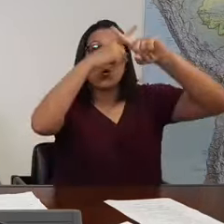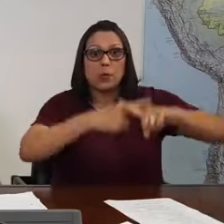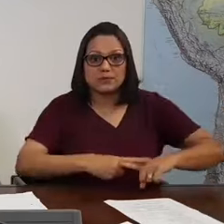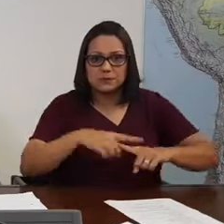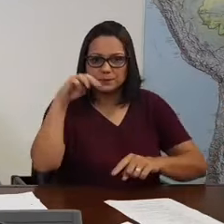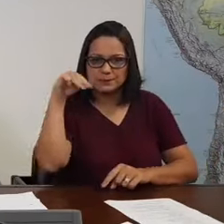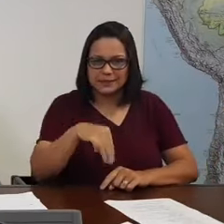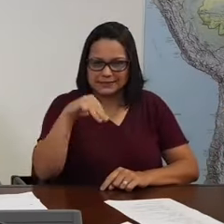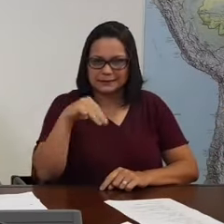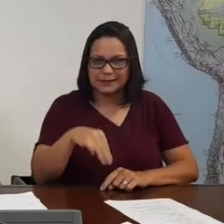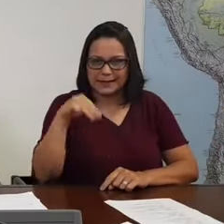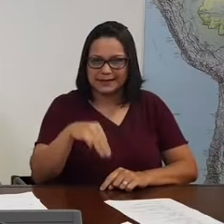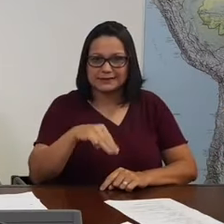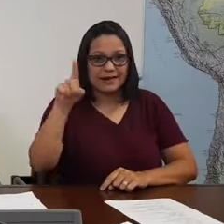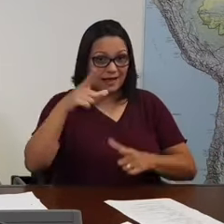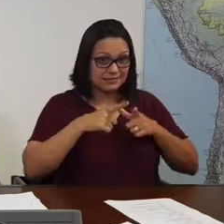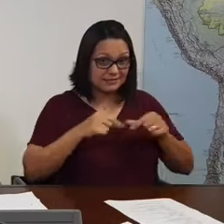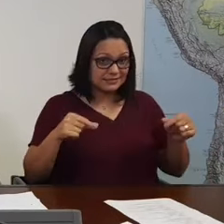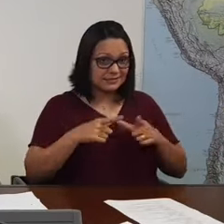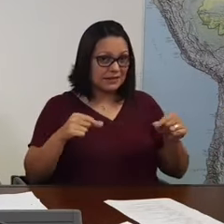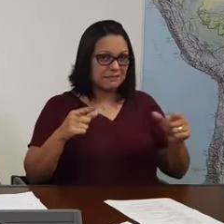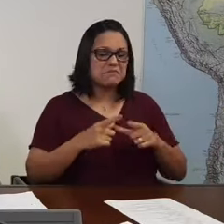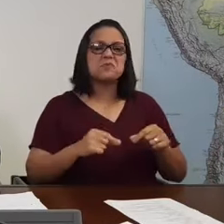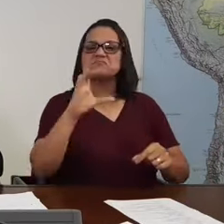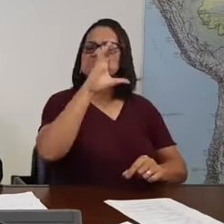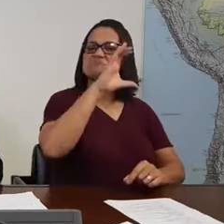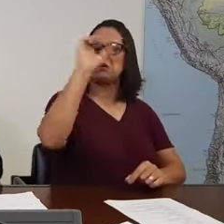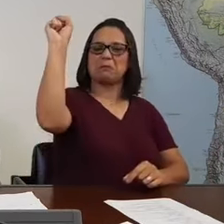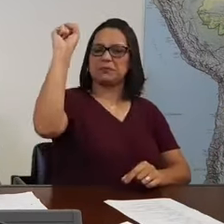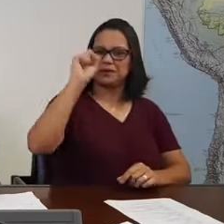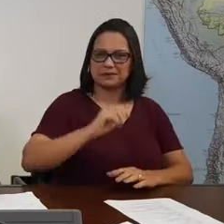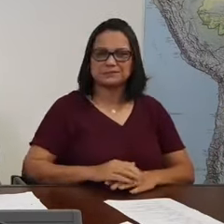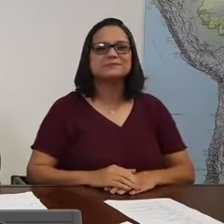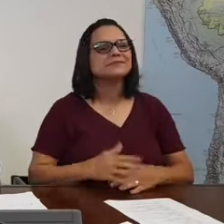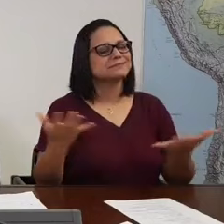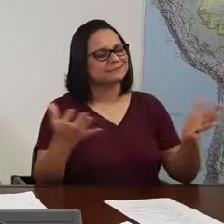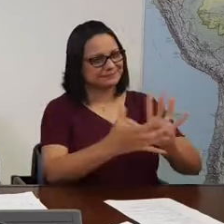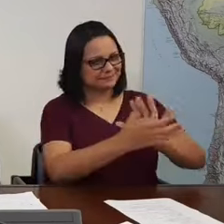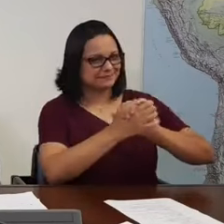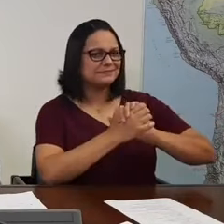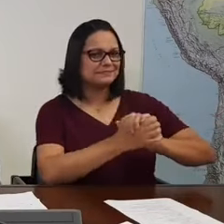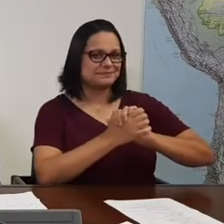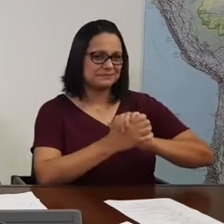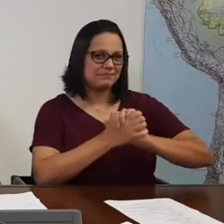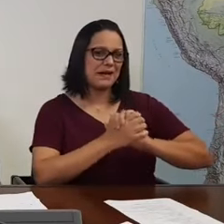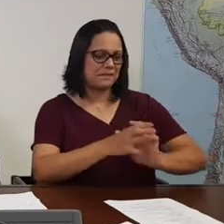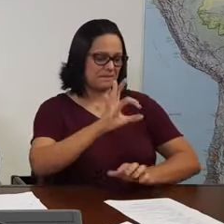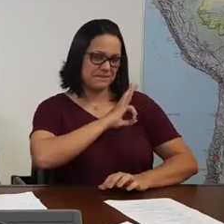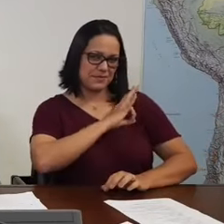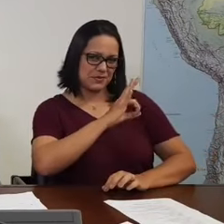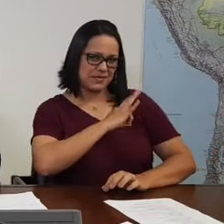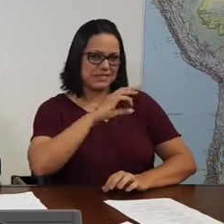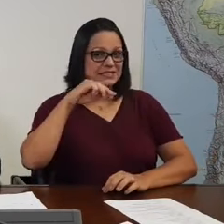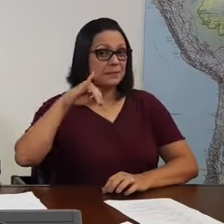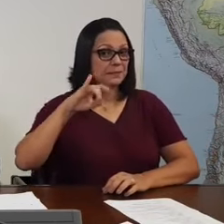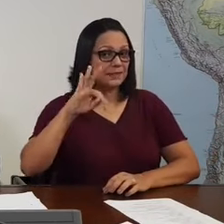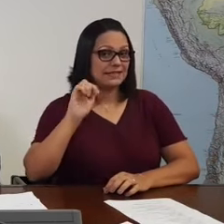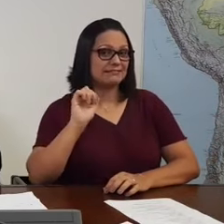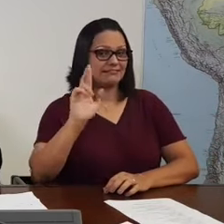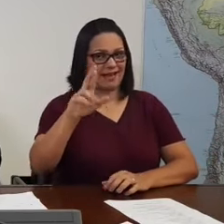matemática, sim, né, lá no Japão, e foram campeões. Então, parabéns à nossa Polícia Militar do Estado